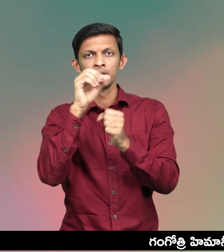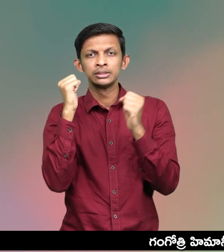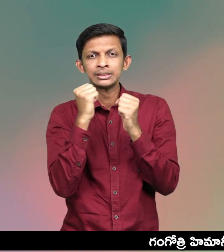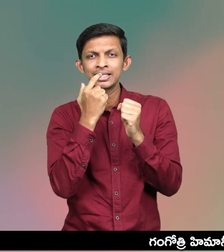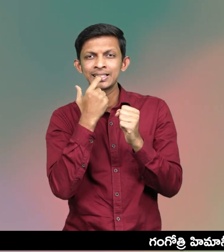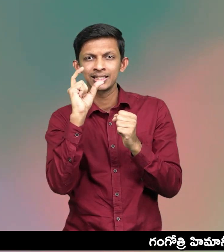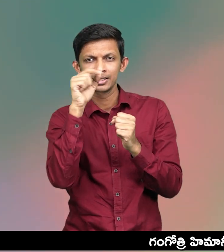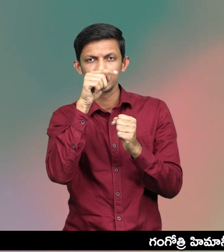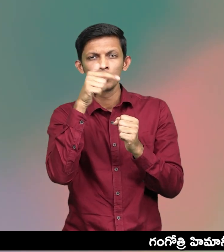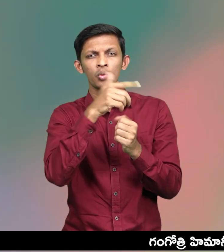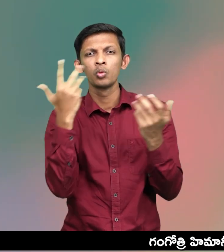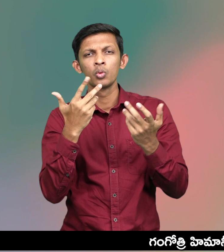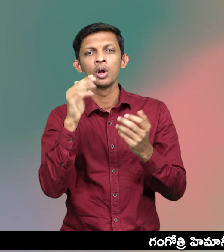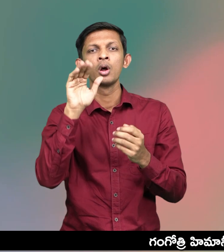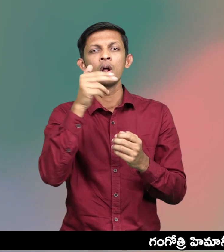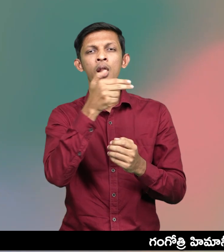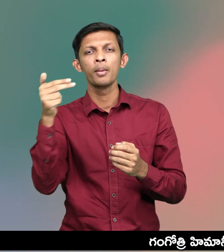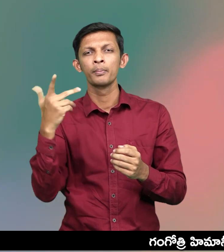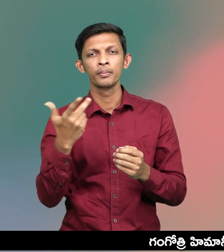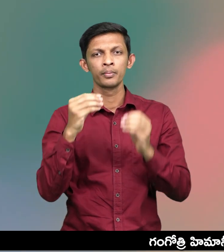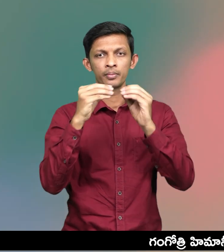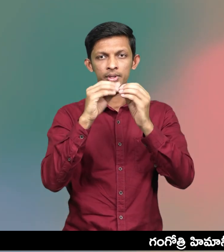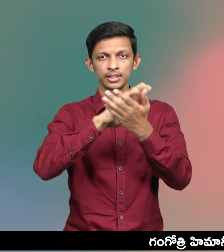గంగోత్రి, హిమానీ నదం. దీనిని భాగీరథి అంటారు.